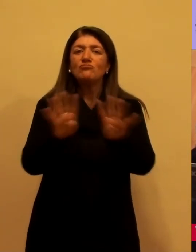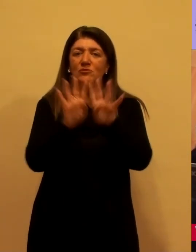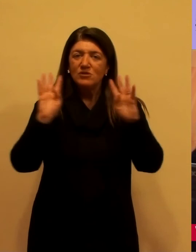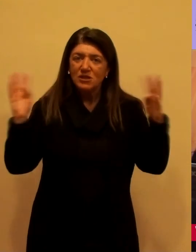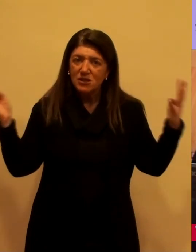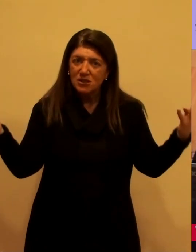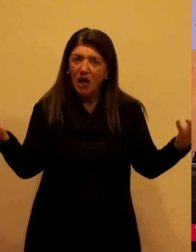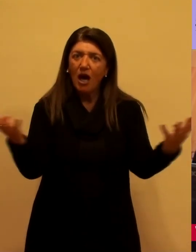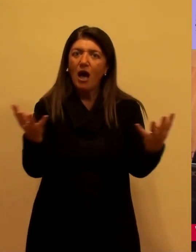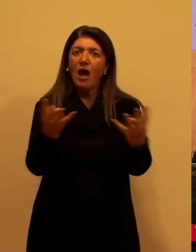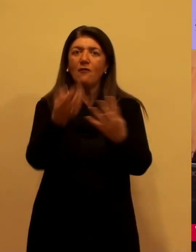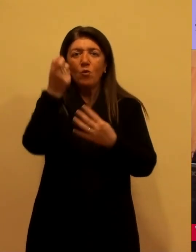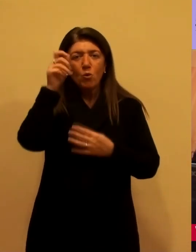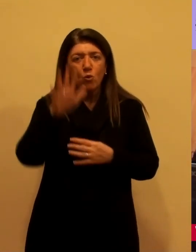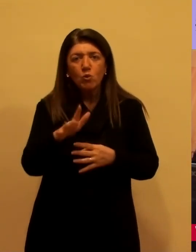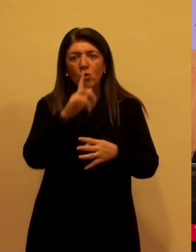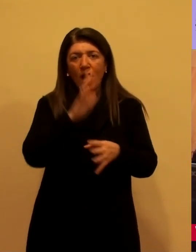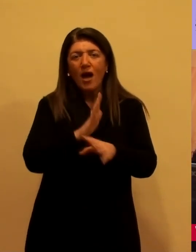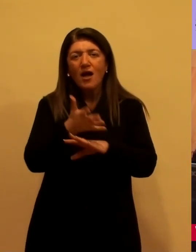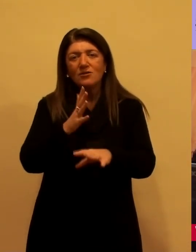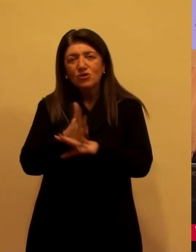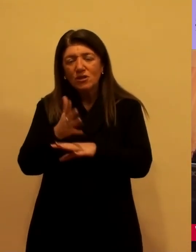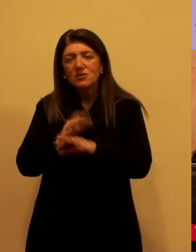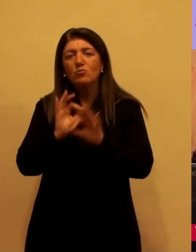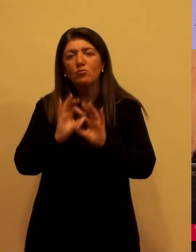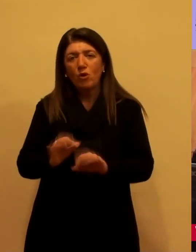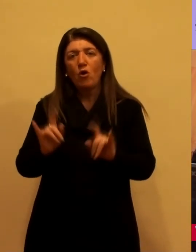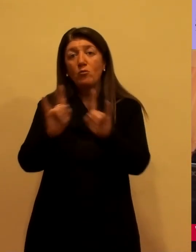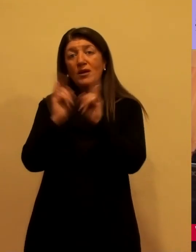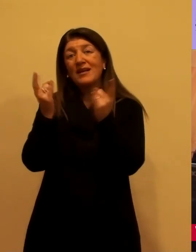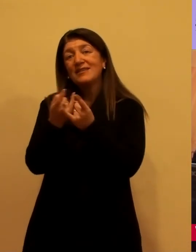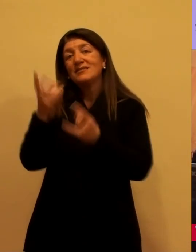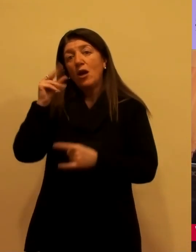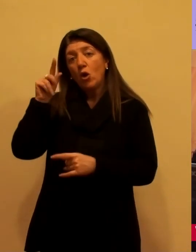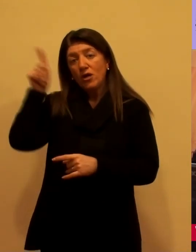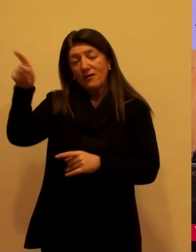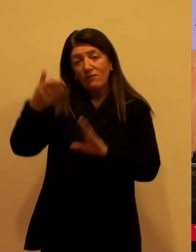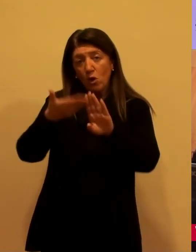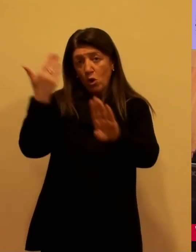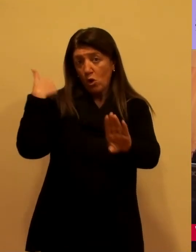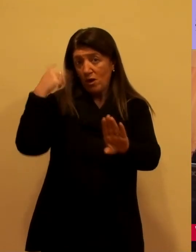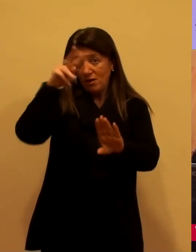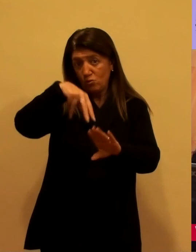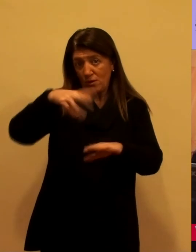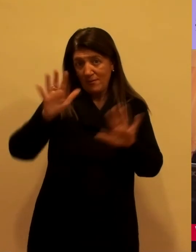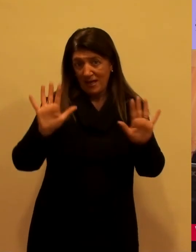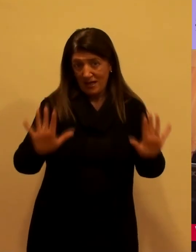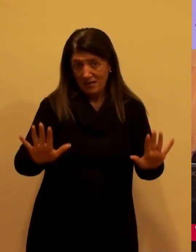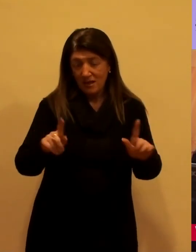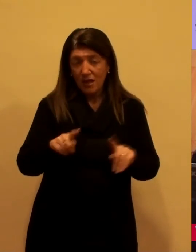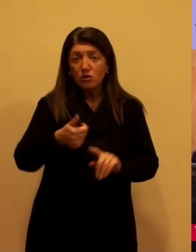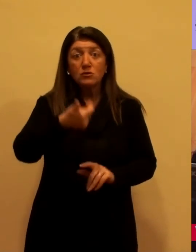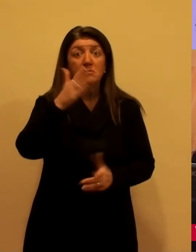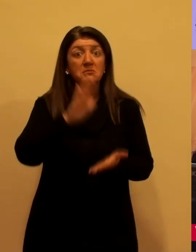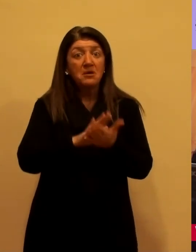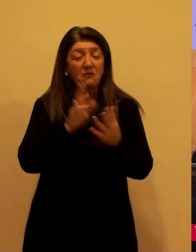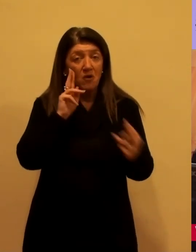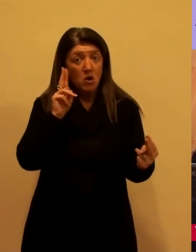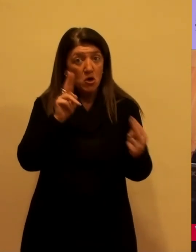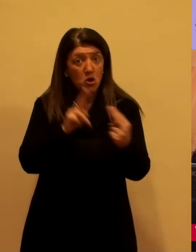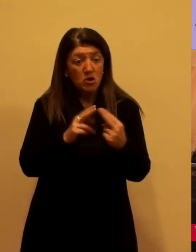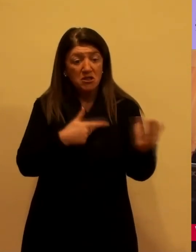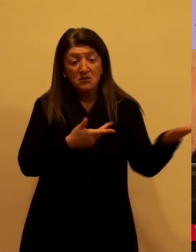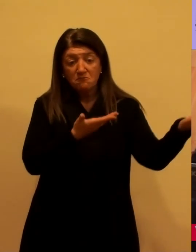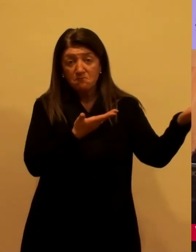Accessibile. Questo tavolo è partito proprio al Castello di Rivoli nel 2010 e ci siamo trovati per la prima volta,